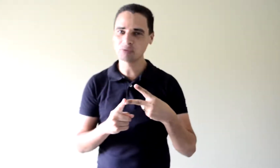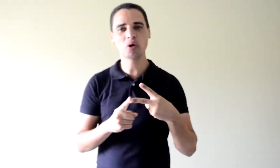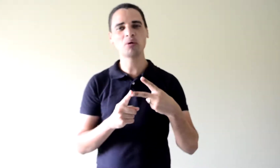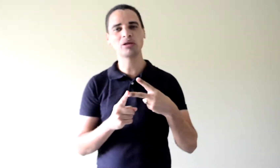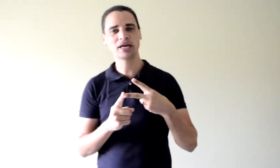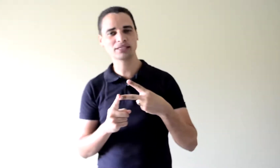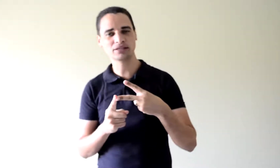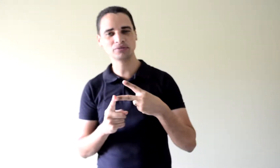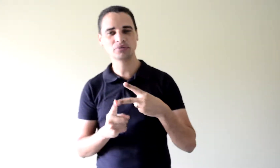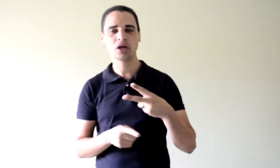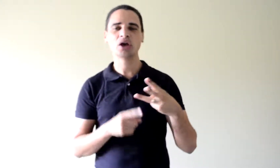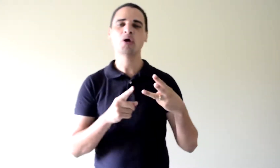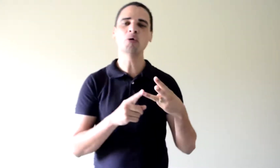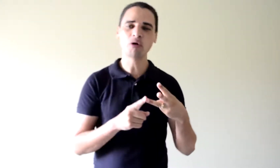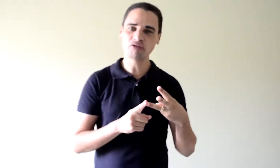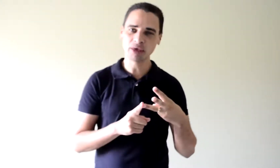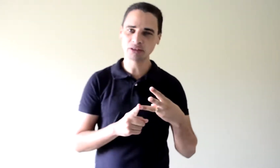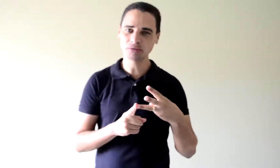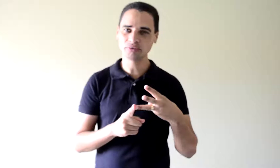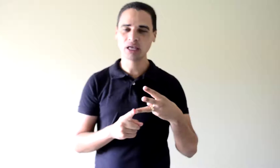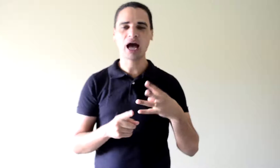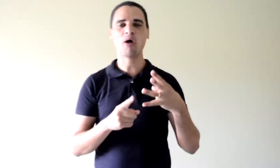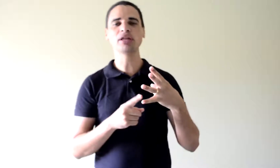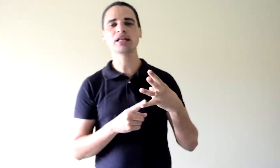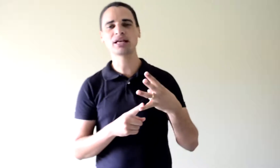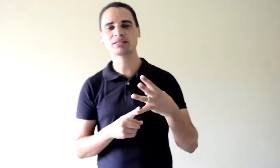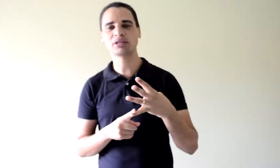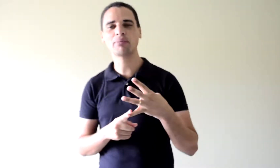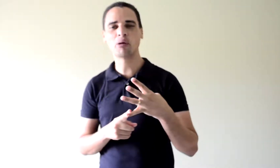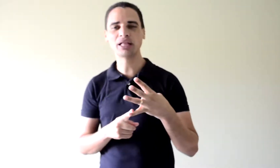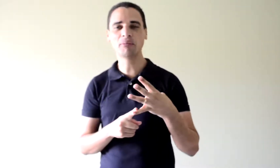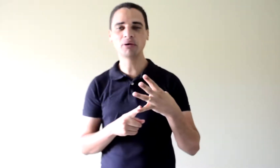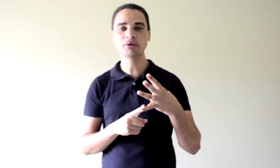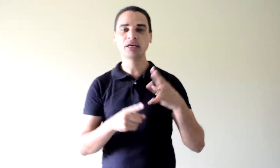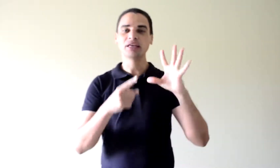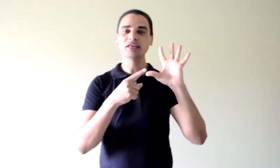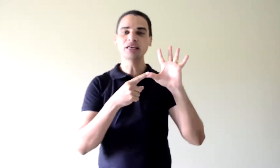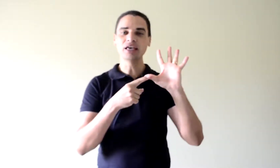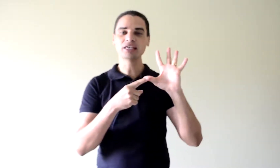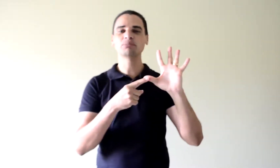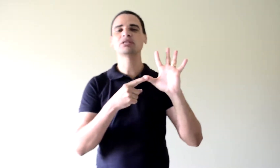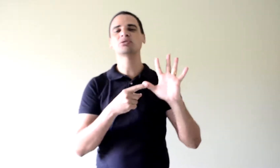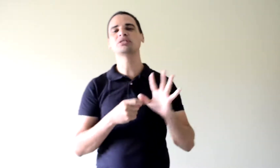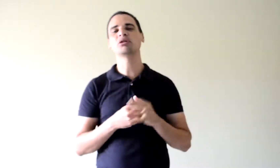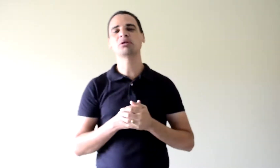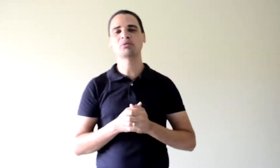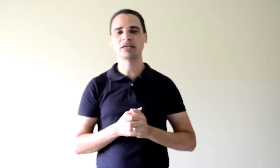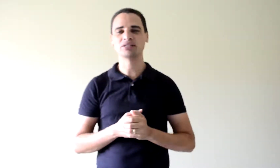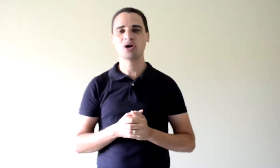ou alocação, o movimento, a orientação da palma da mão e expressões não manuais.